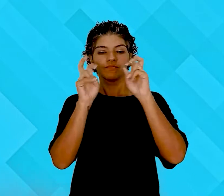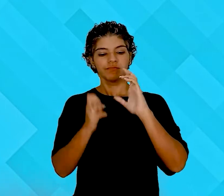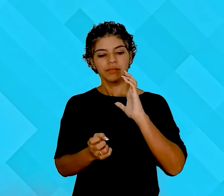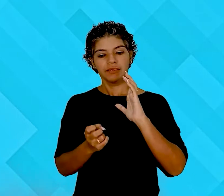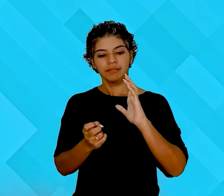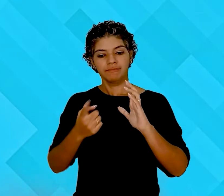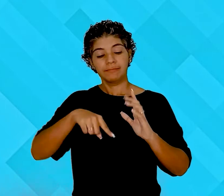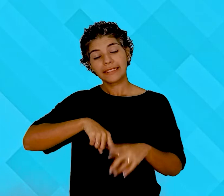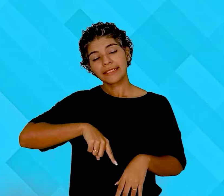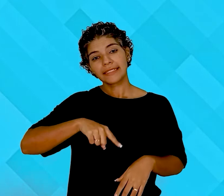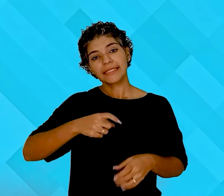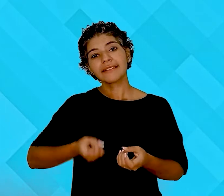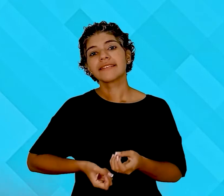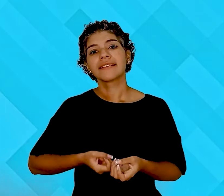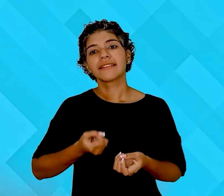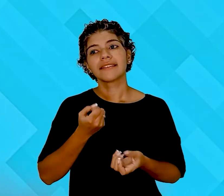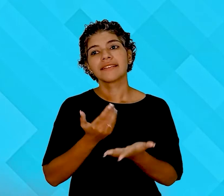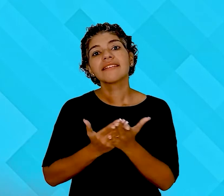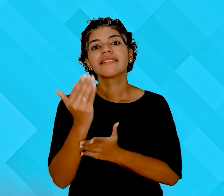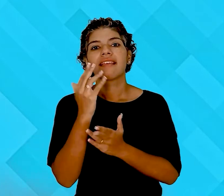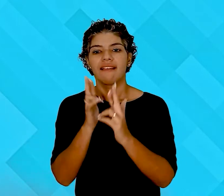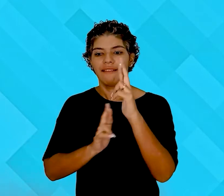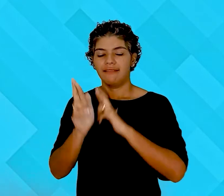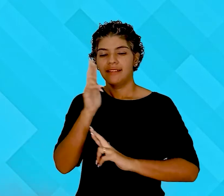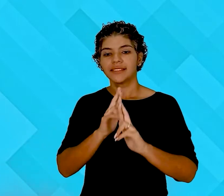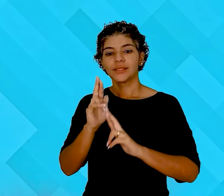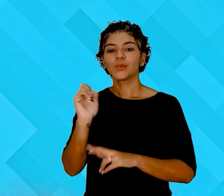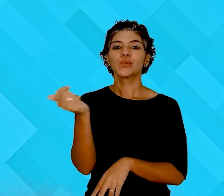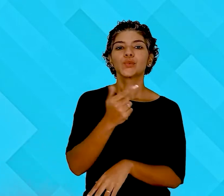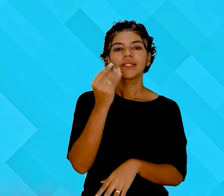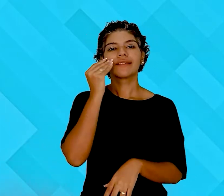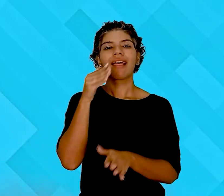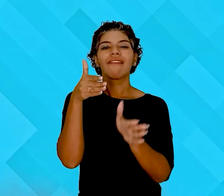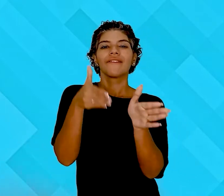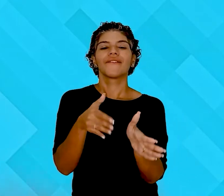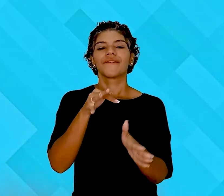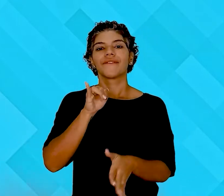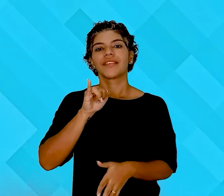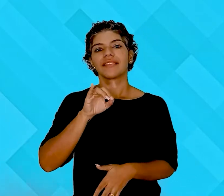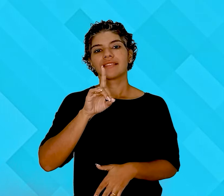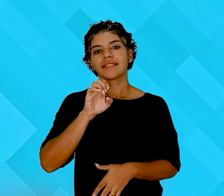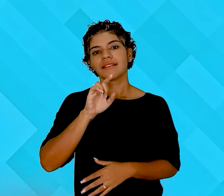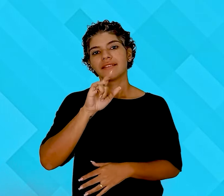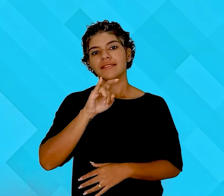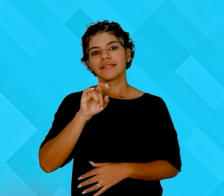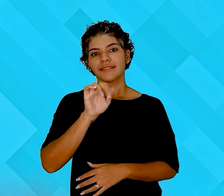antigo, de um marketing outro, para falar sobre relação, né? Então, como que a